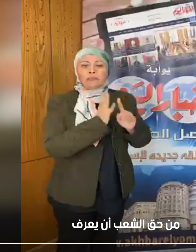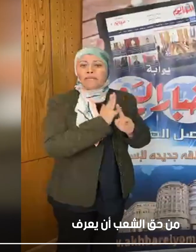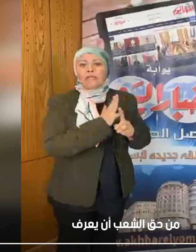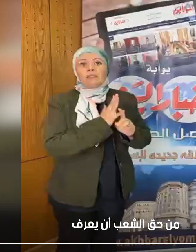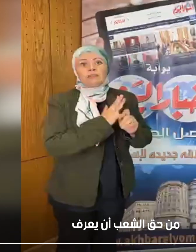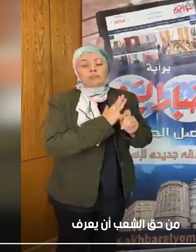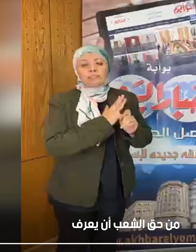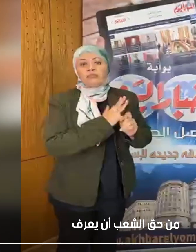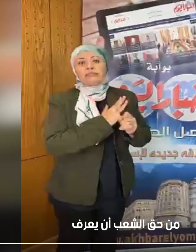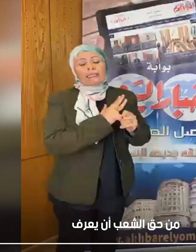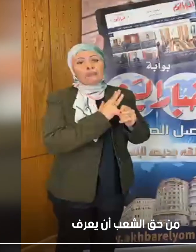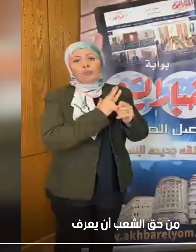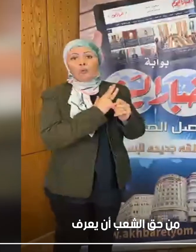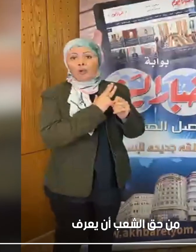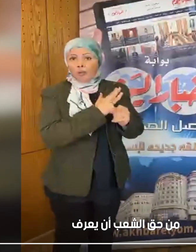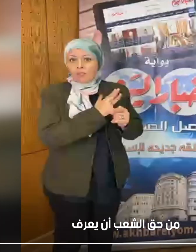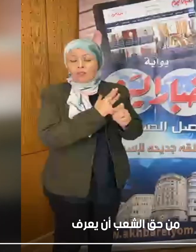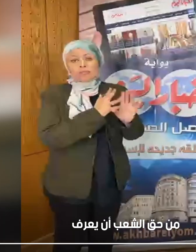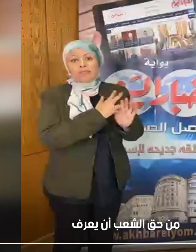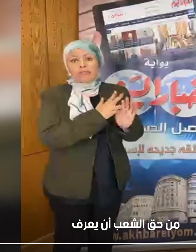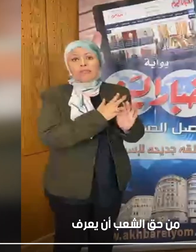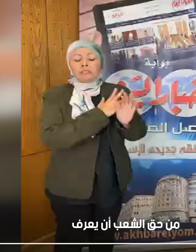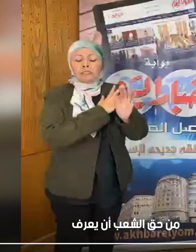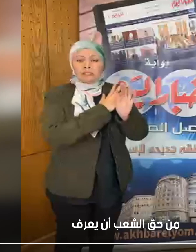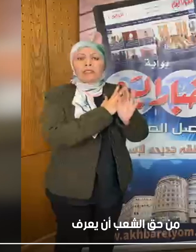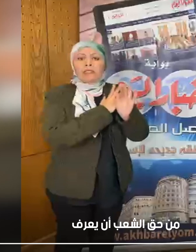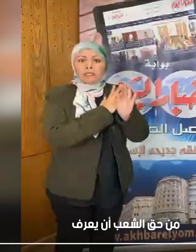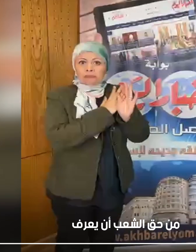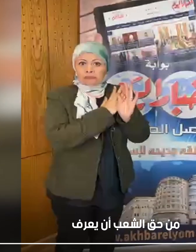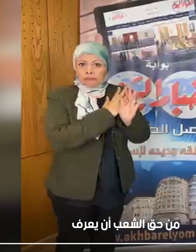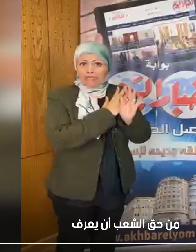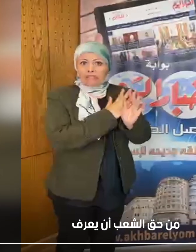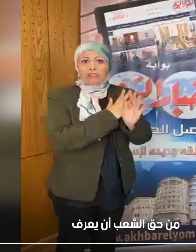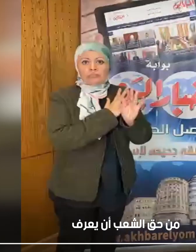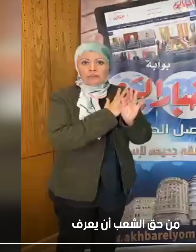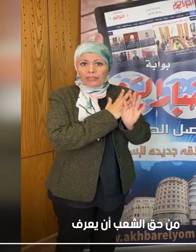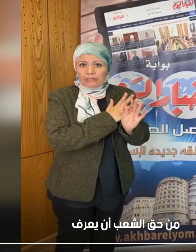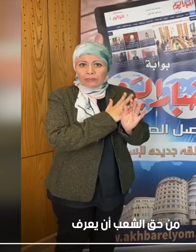وأبناء مستفيدي تكافل الكرامة، مستفيدي معاش الضمان